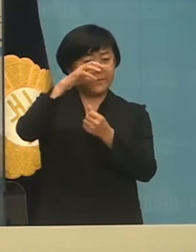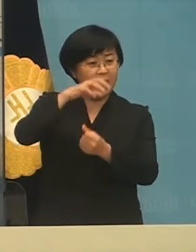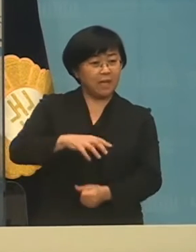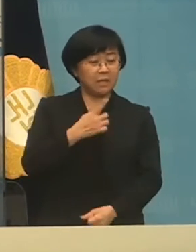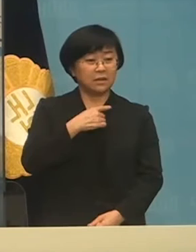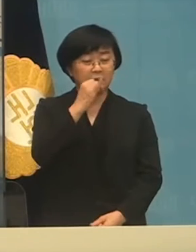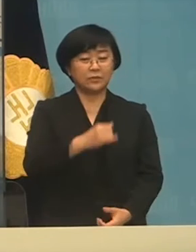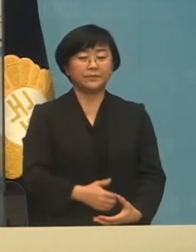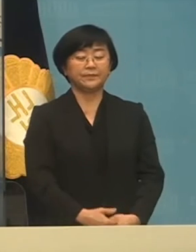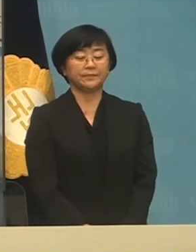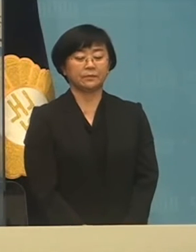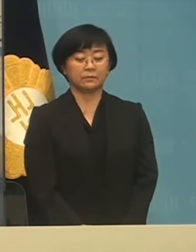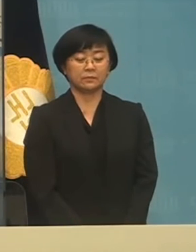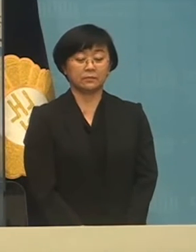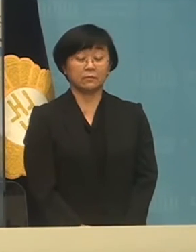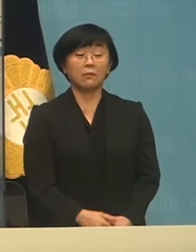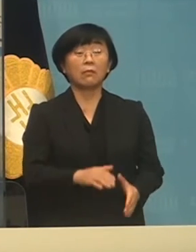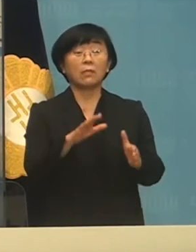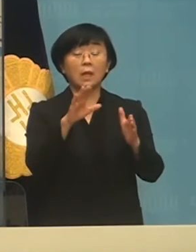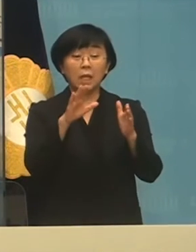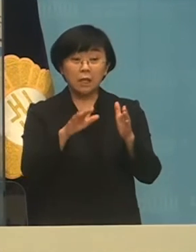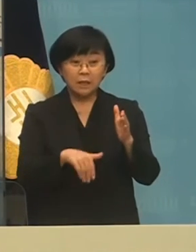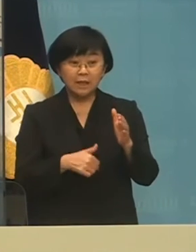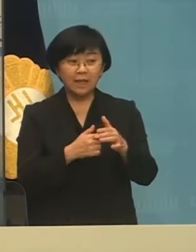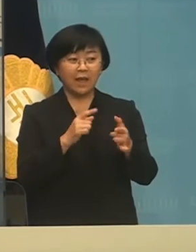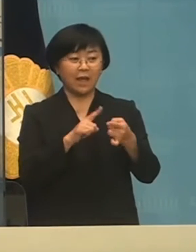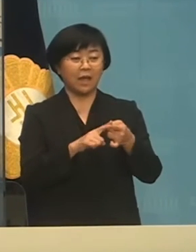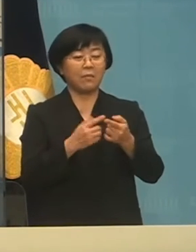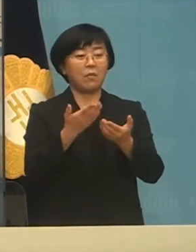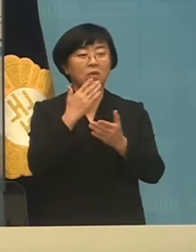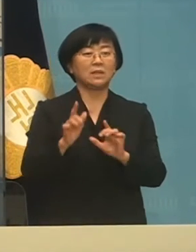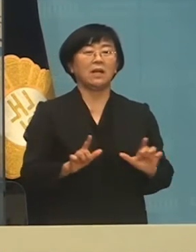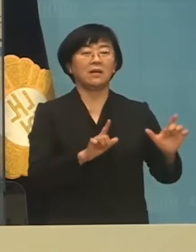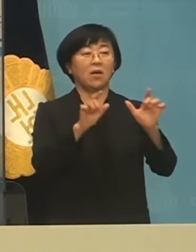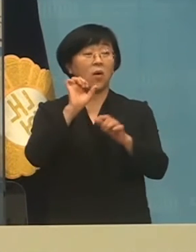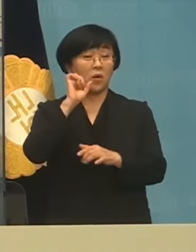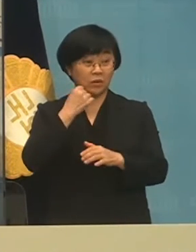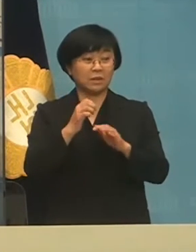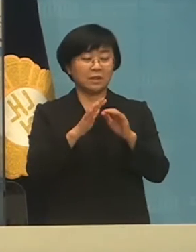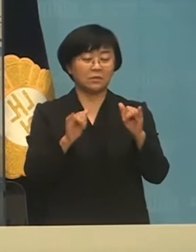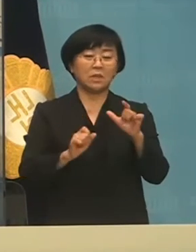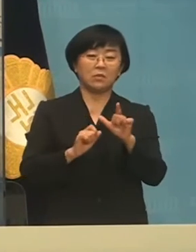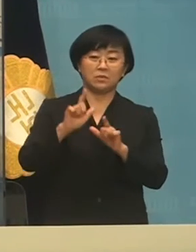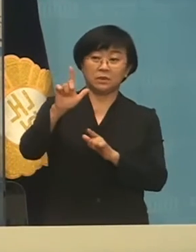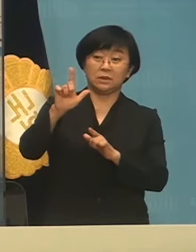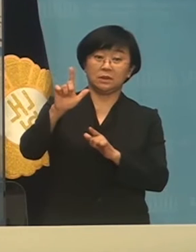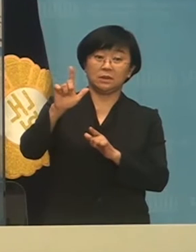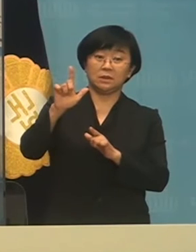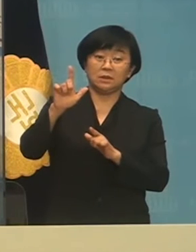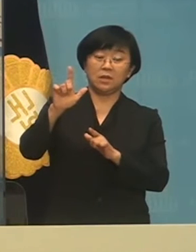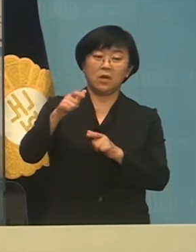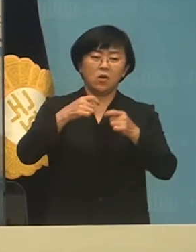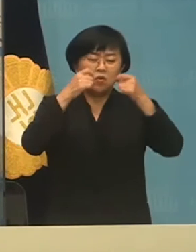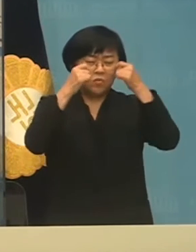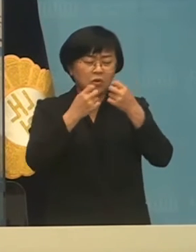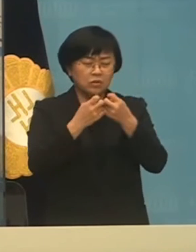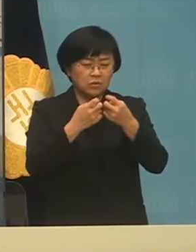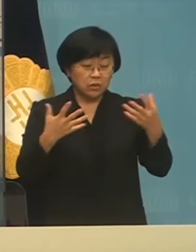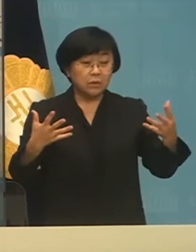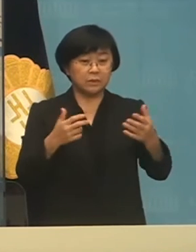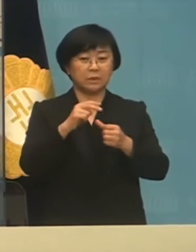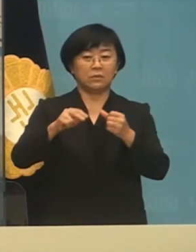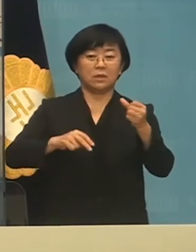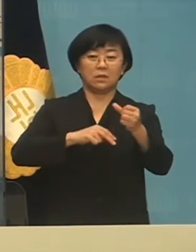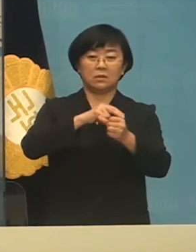압박하였죠. 그 당시 생업에 전념하지 못해 생계를 유지하기 어려웠던 생존자분들 대부분은 울며 겨자 먹기